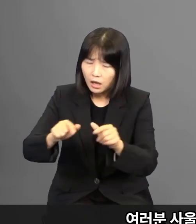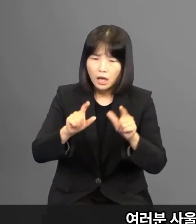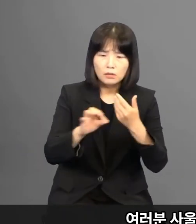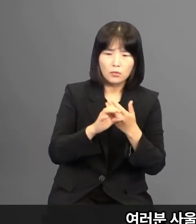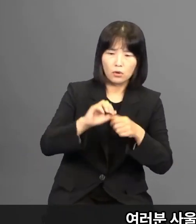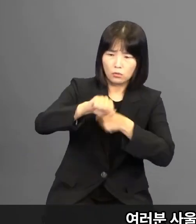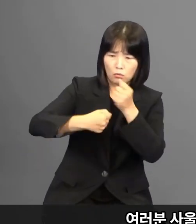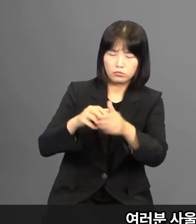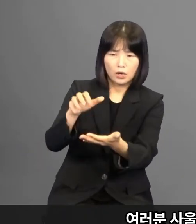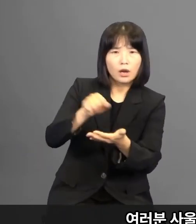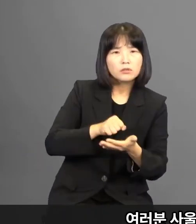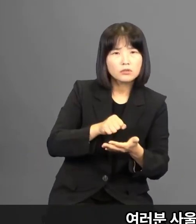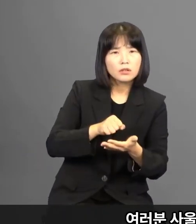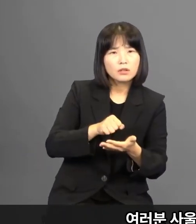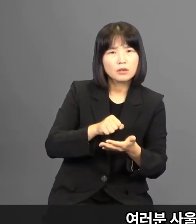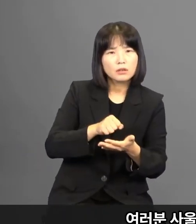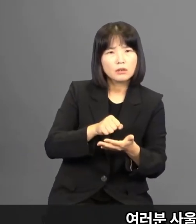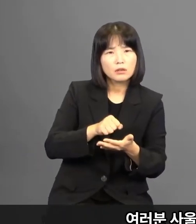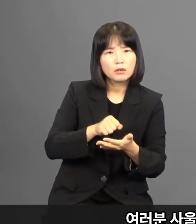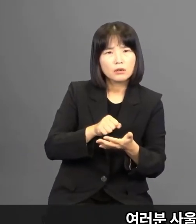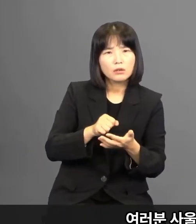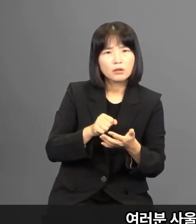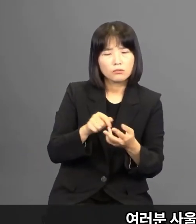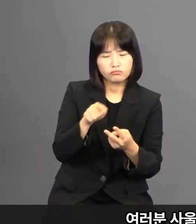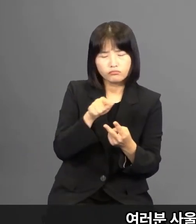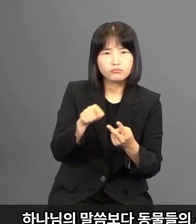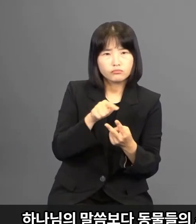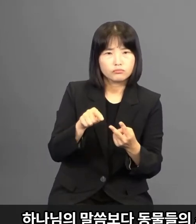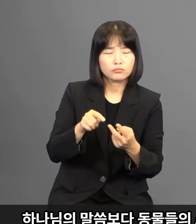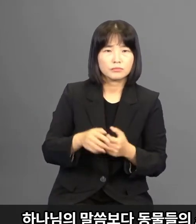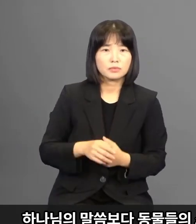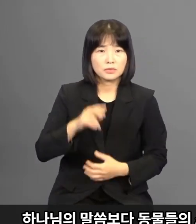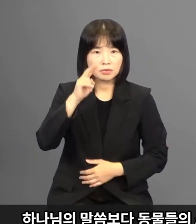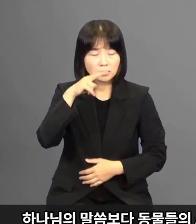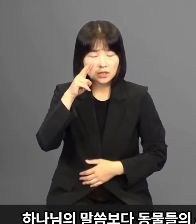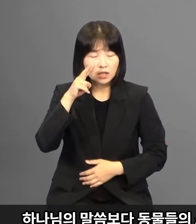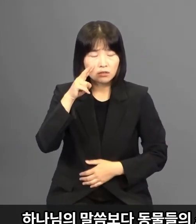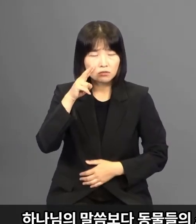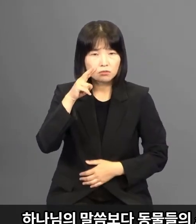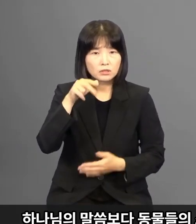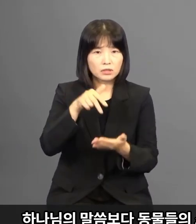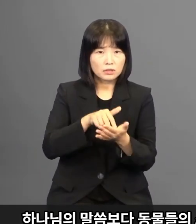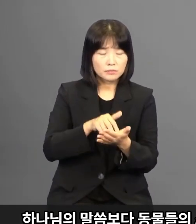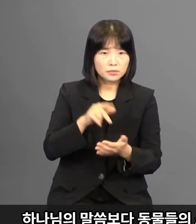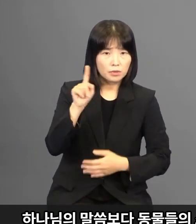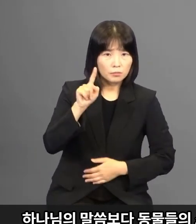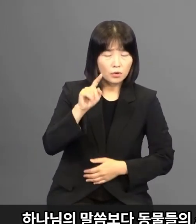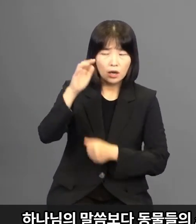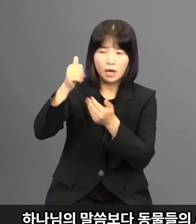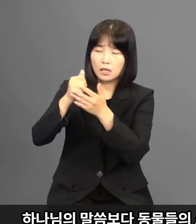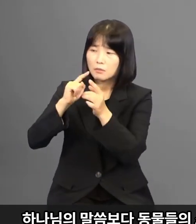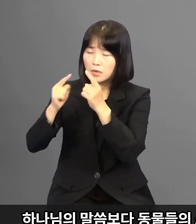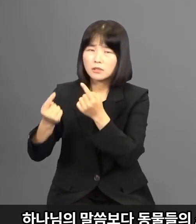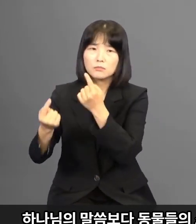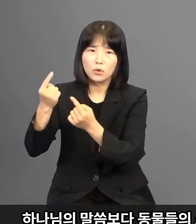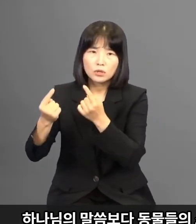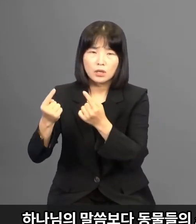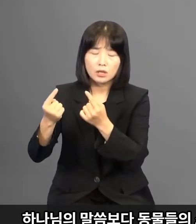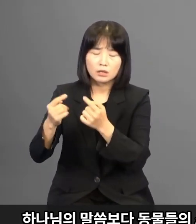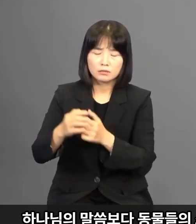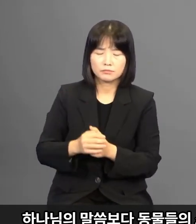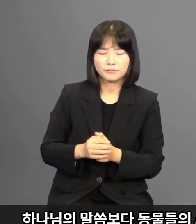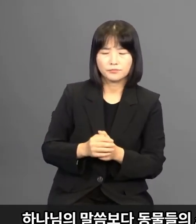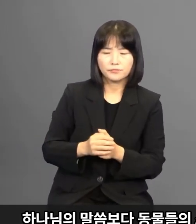거냐. 여러분, 사울의 비극이 뭔지 아십니까? 하나님의 말씀보다 동물들의 소리가 훨씬 더